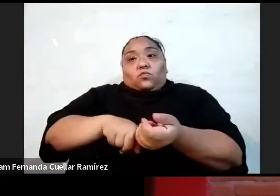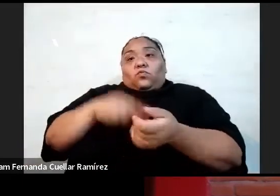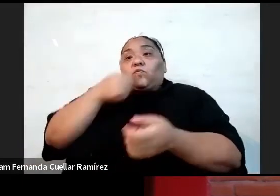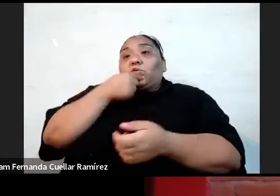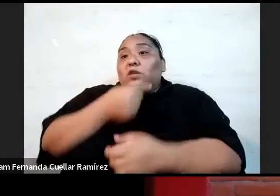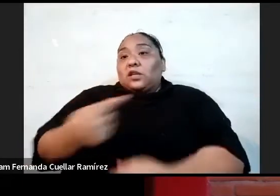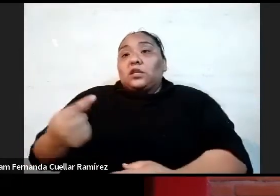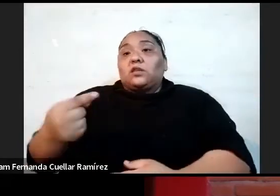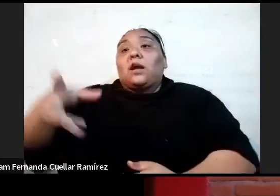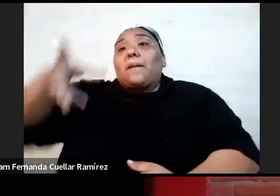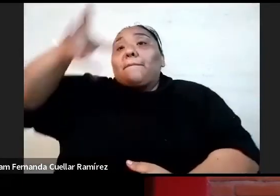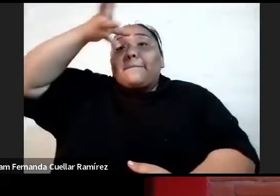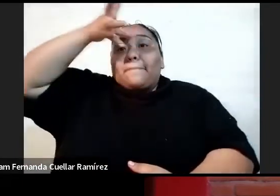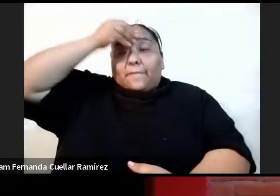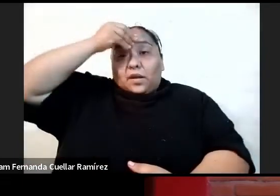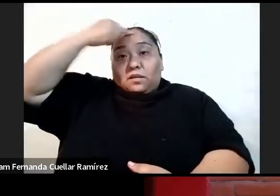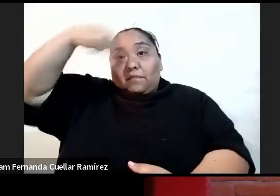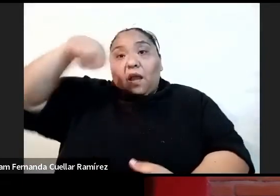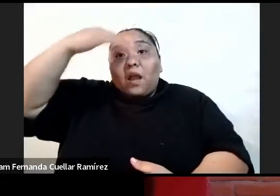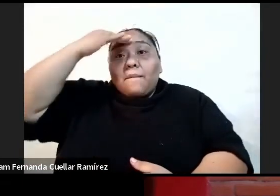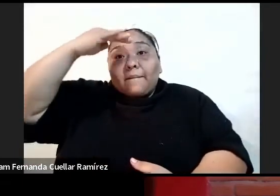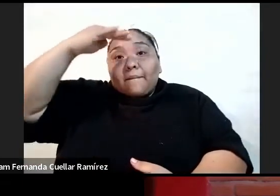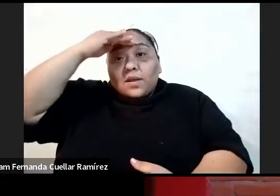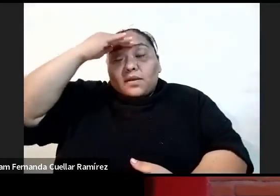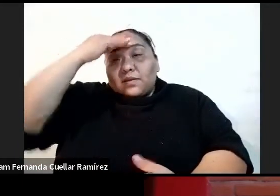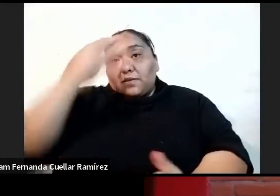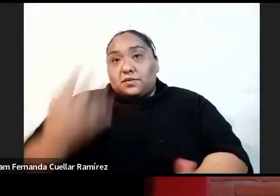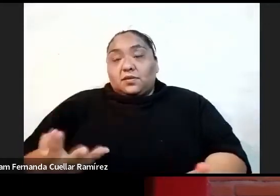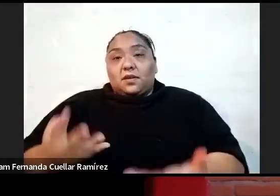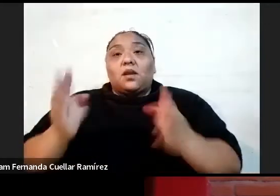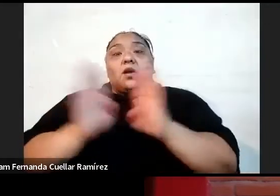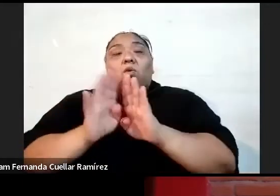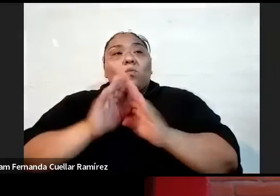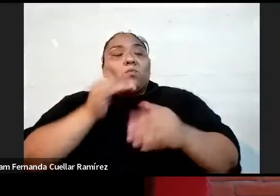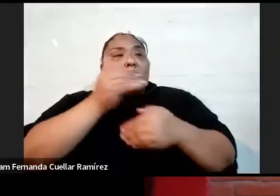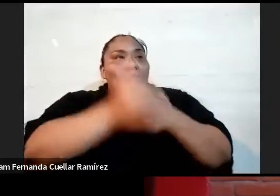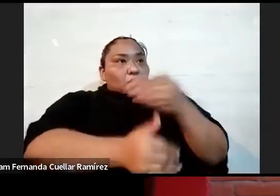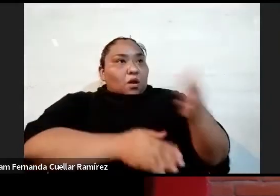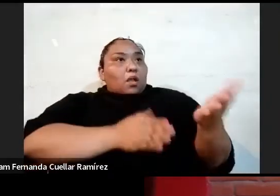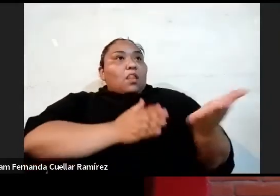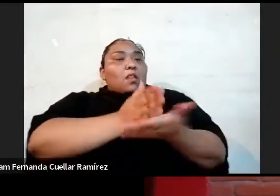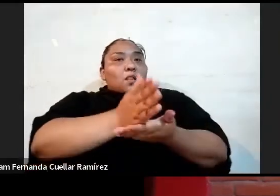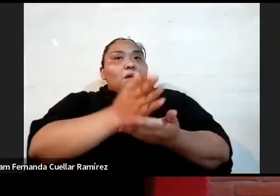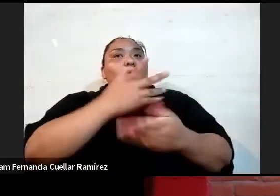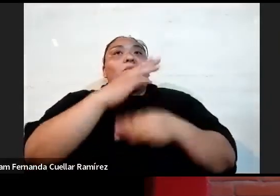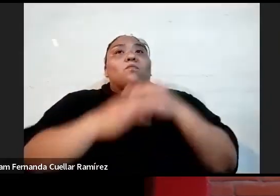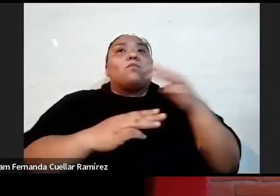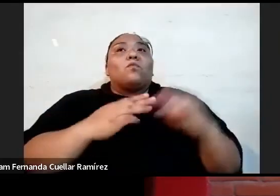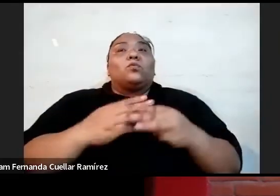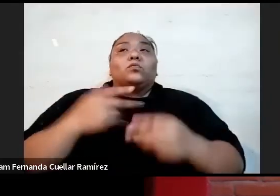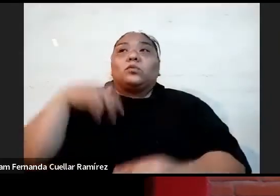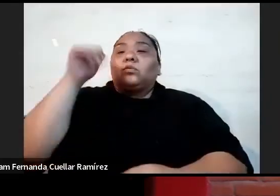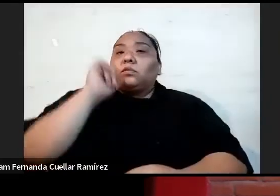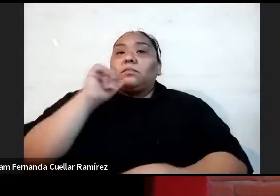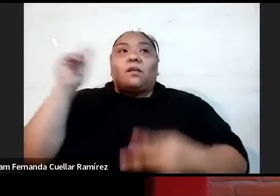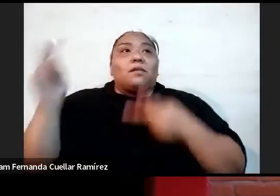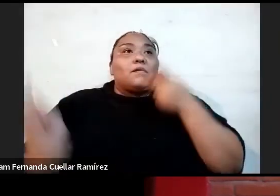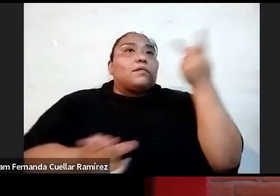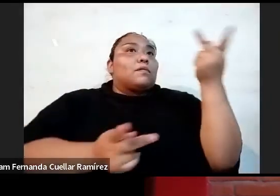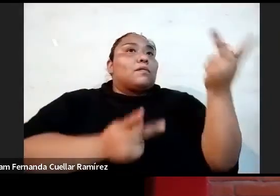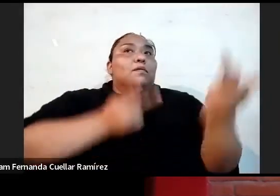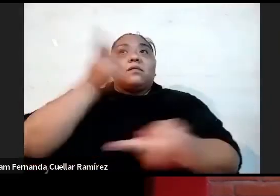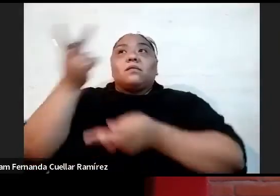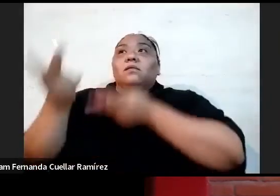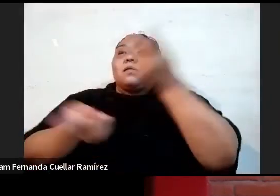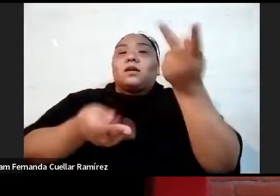aprender a pensar, ¿no? Cómo podemos ir por el mundo realmente cuestionándonos todo a través de, y